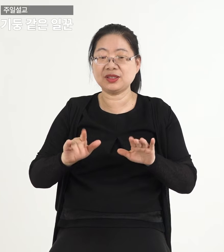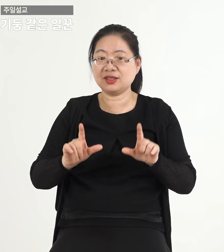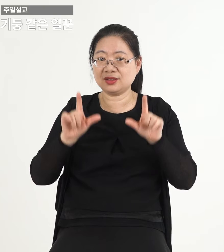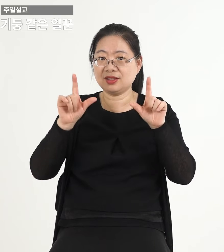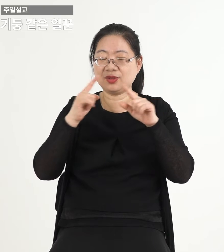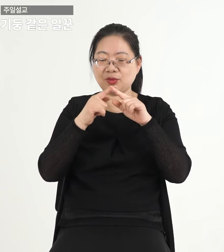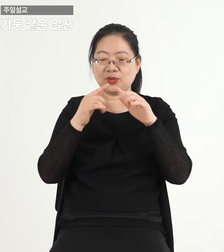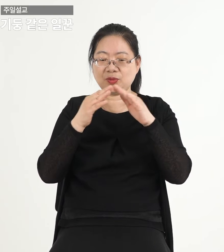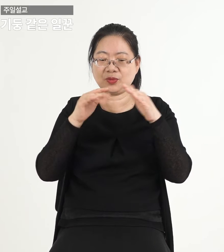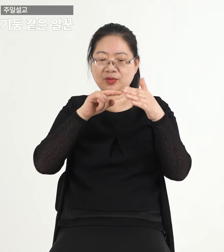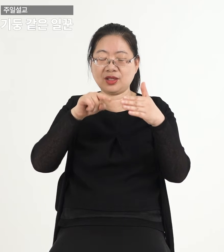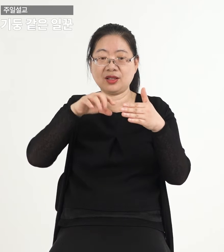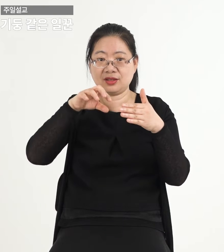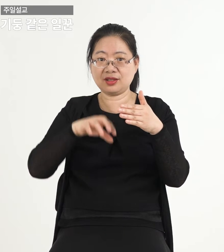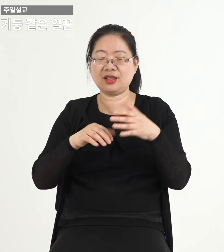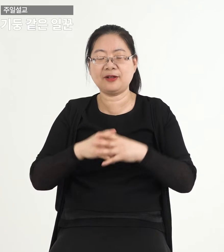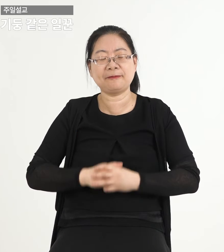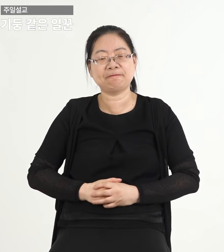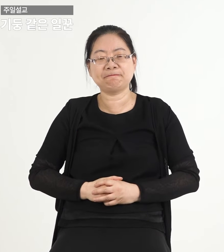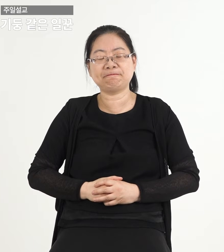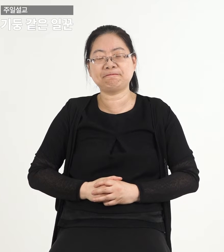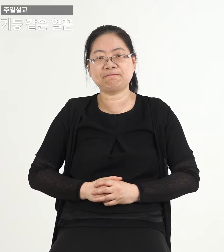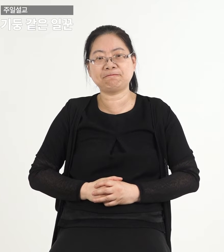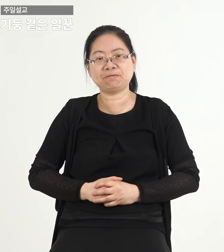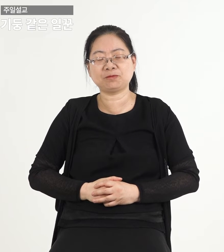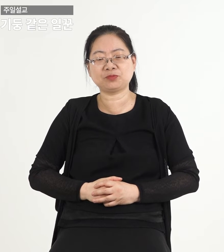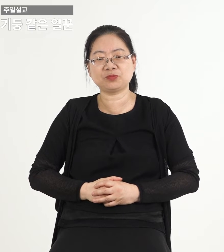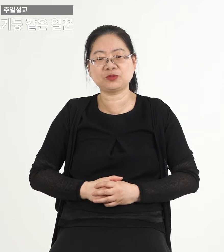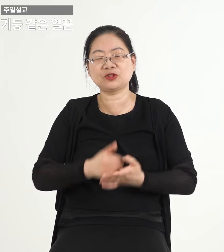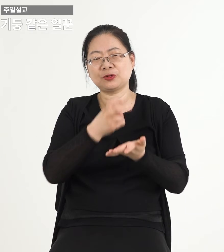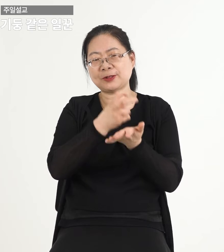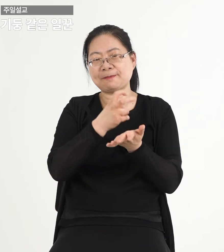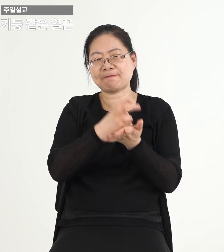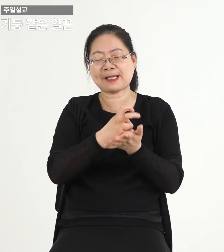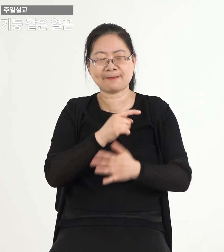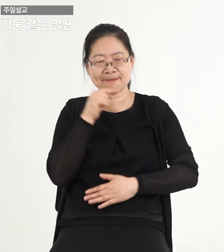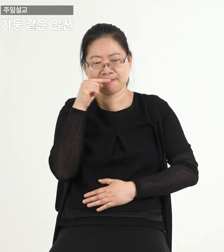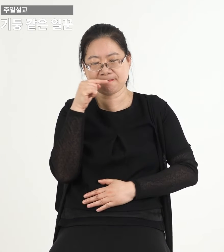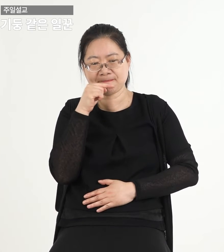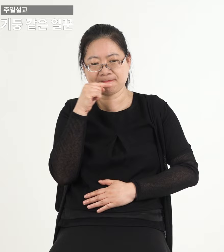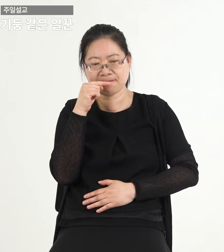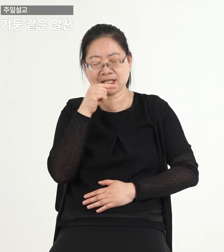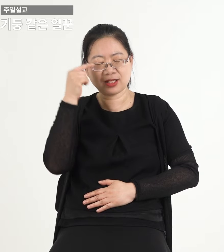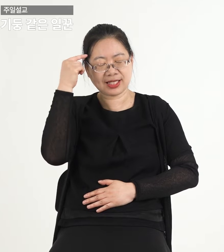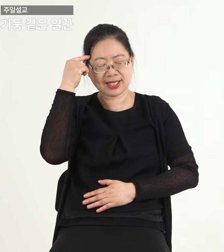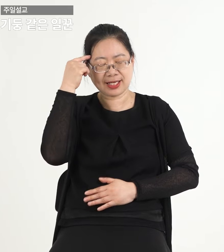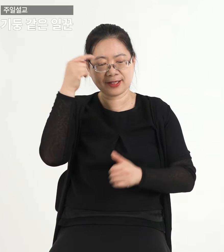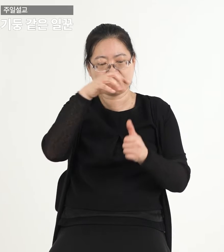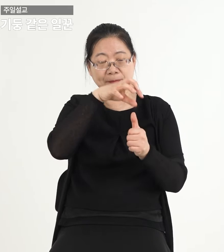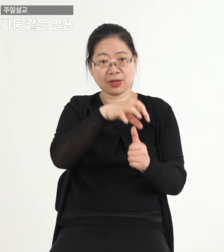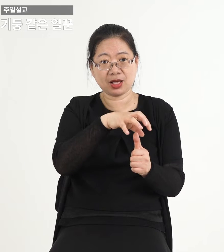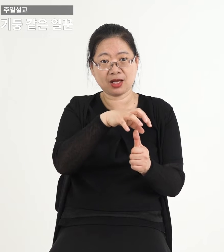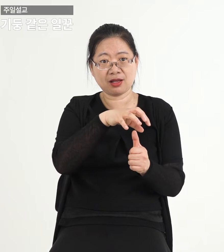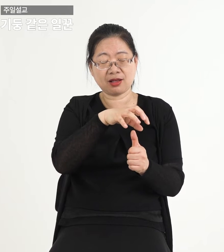오늘날에도 교회 안에 은근히 율법주의적인 사고에 묶여서